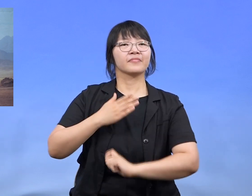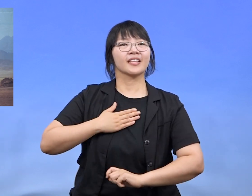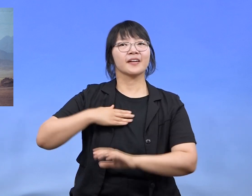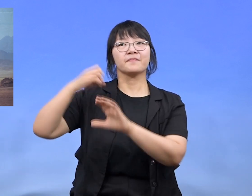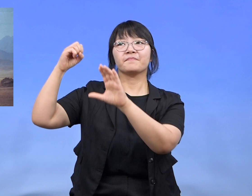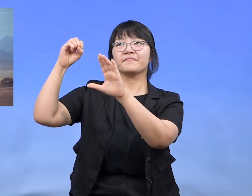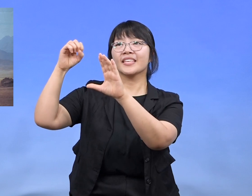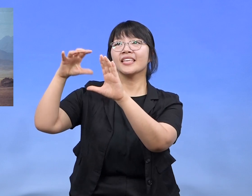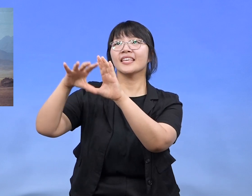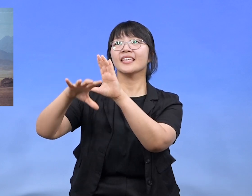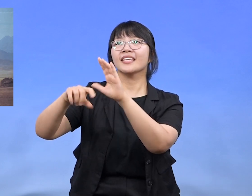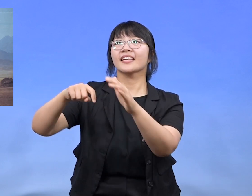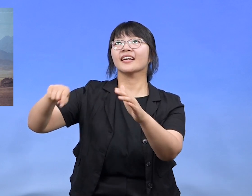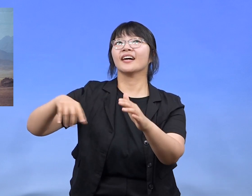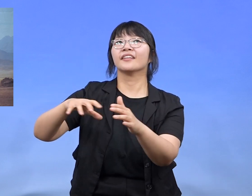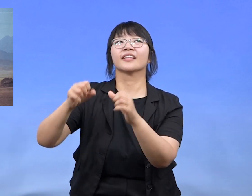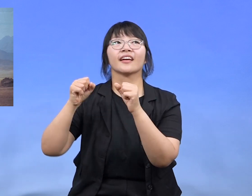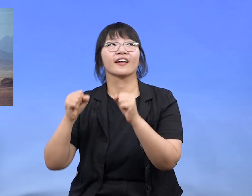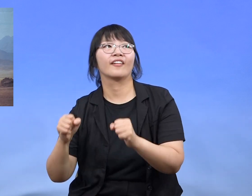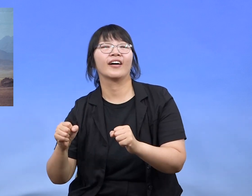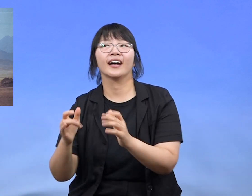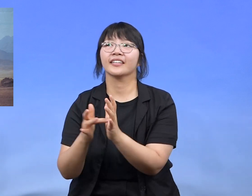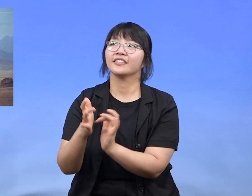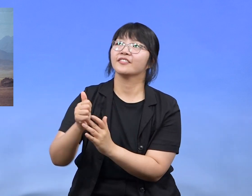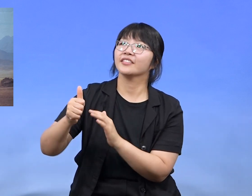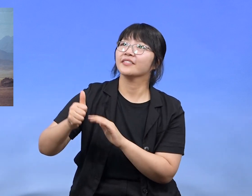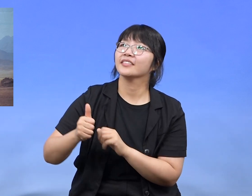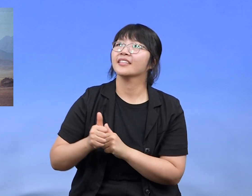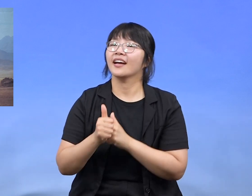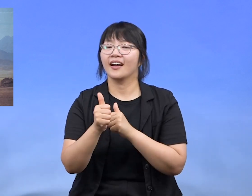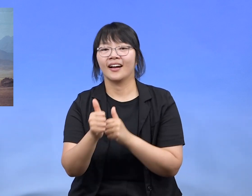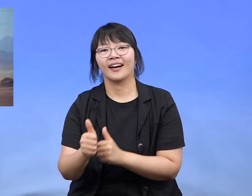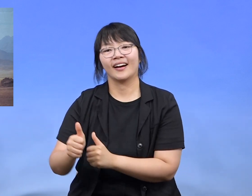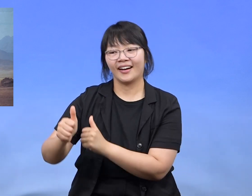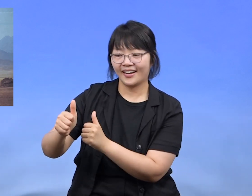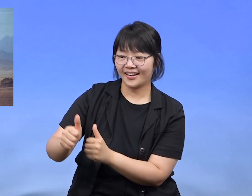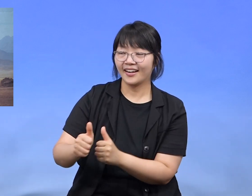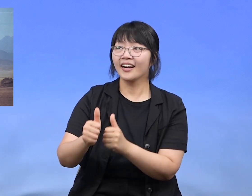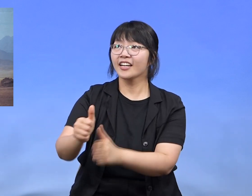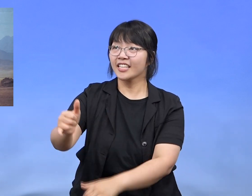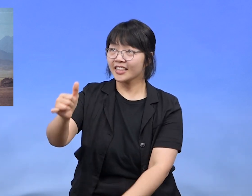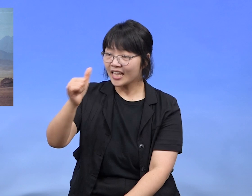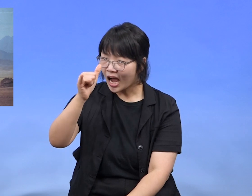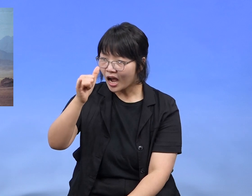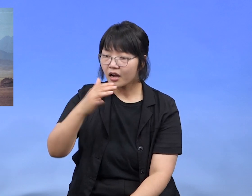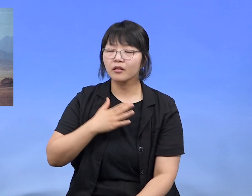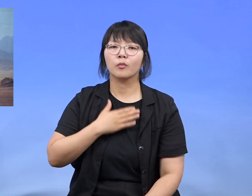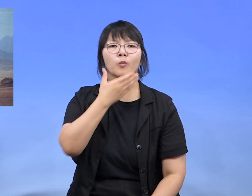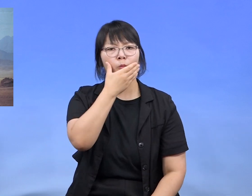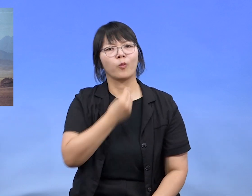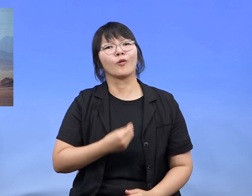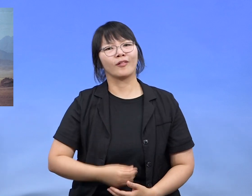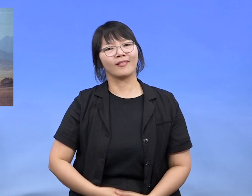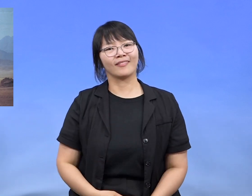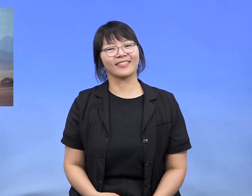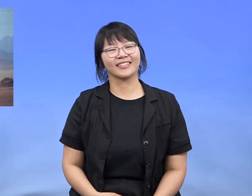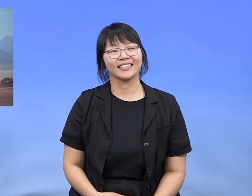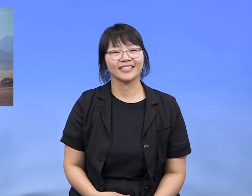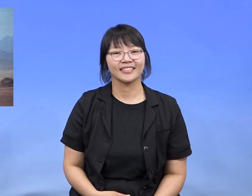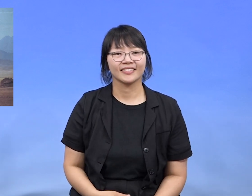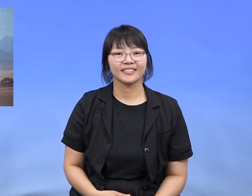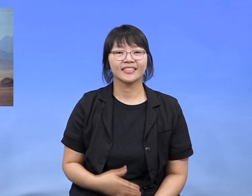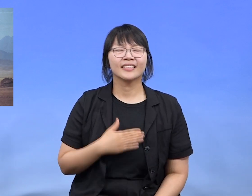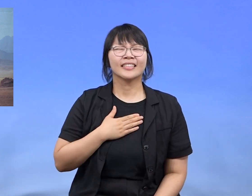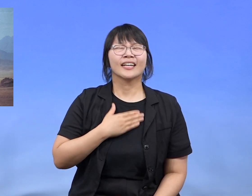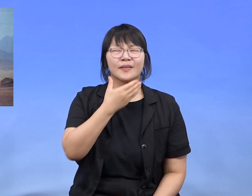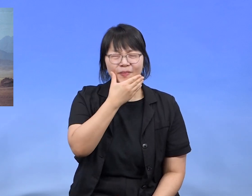대신 예수님을 따르며 빛 가운데 거한다. 이 얼마나 놀라운 축복이에요. 아멘? 네, 이 놀라운 축복을